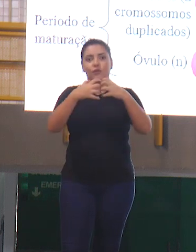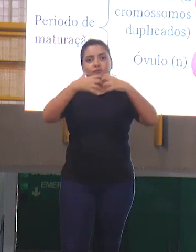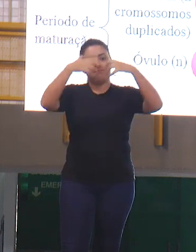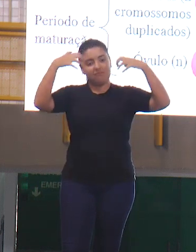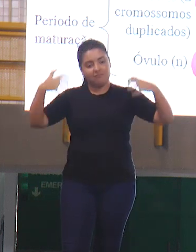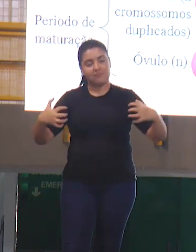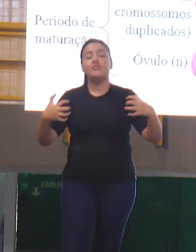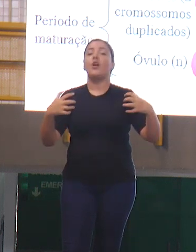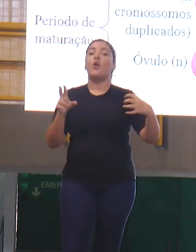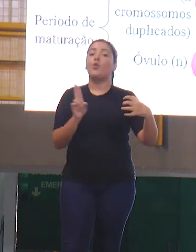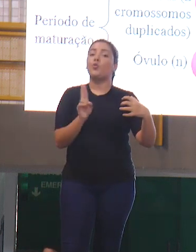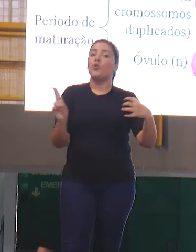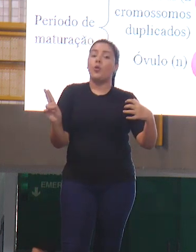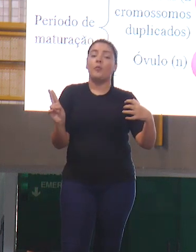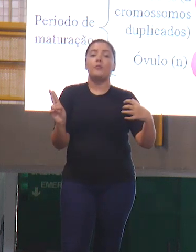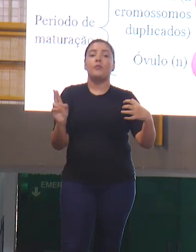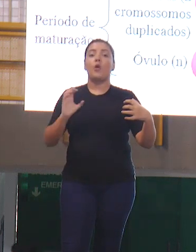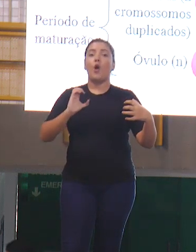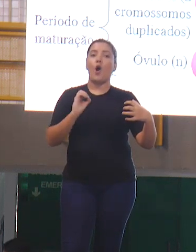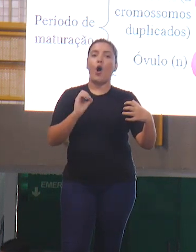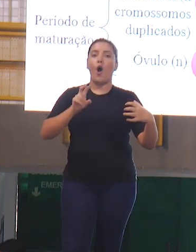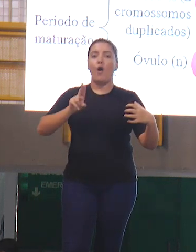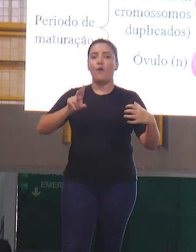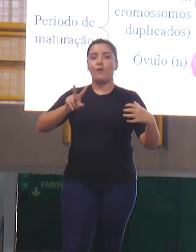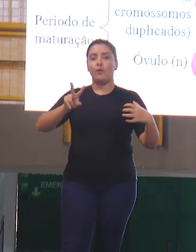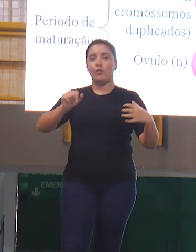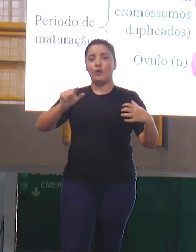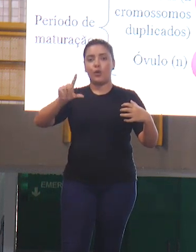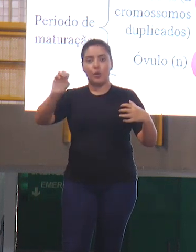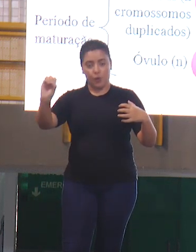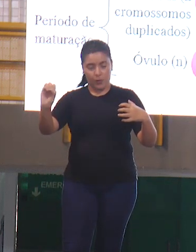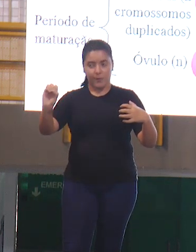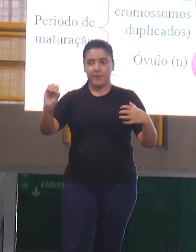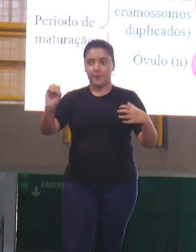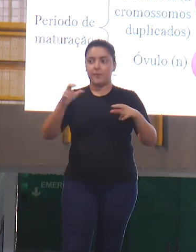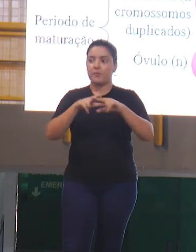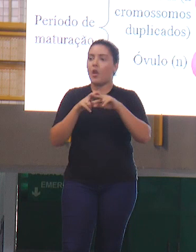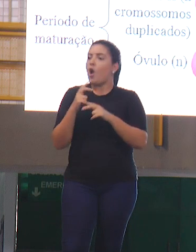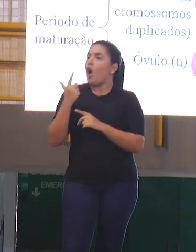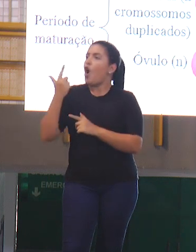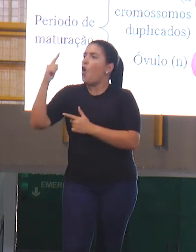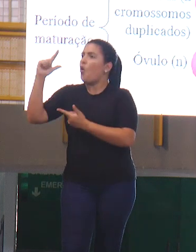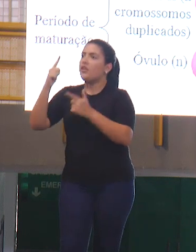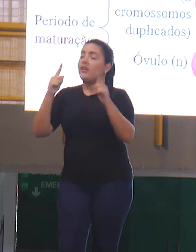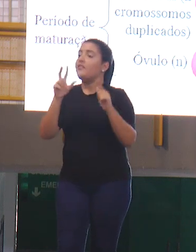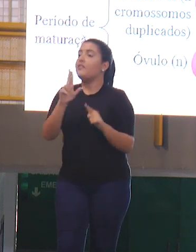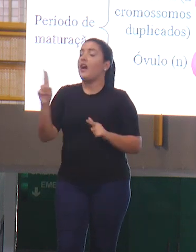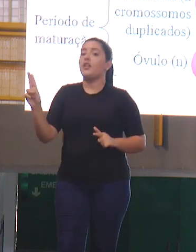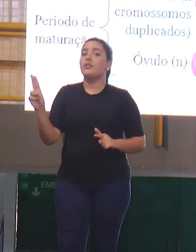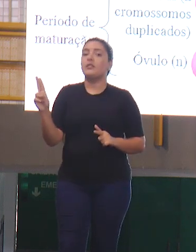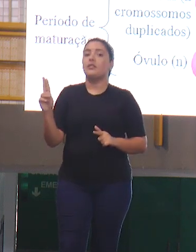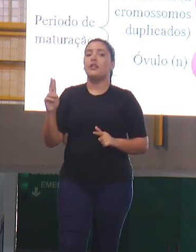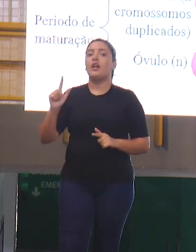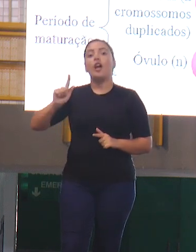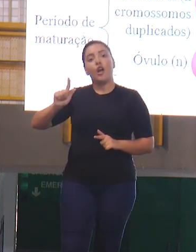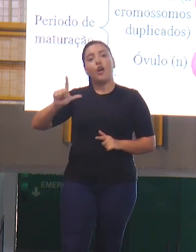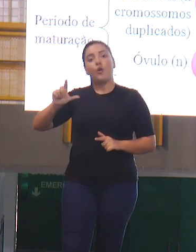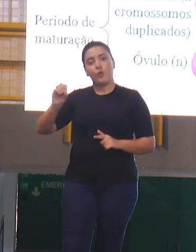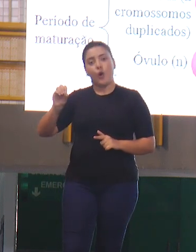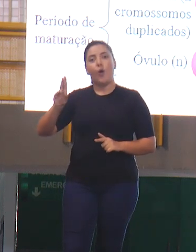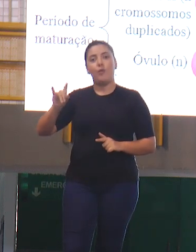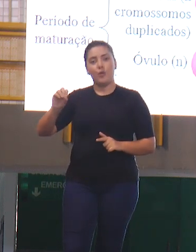vai formar o chamado óvulo. Enquanto que as outras vão formar quem? Os glóbulos